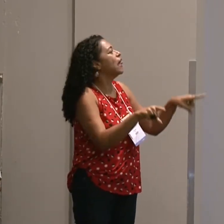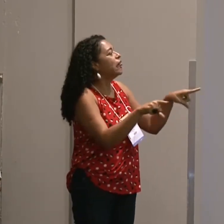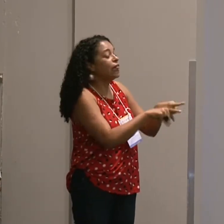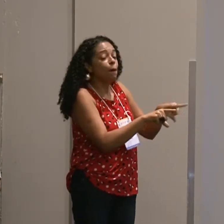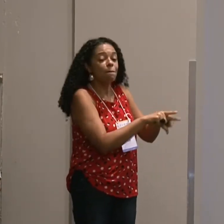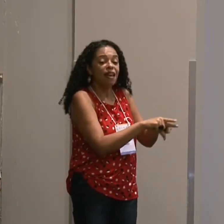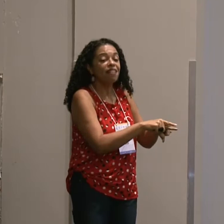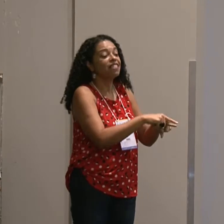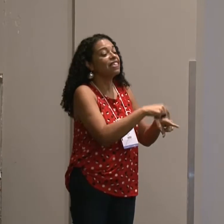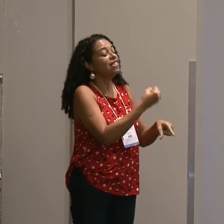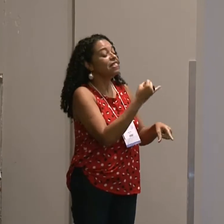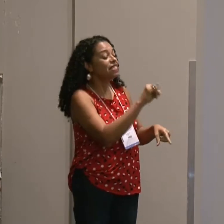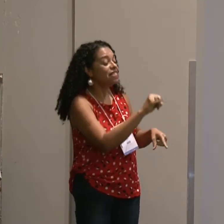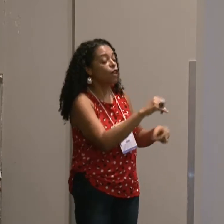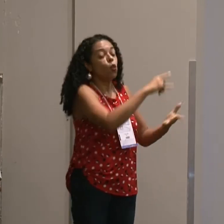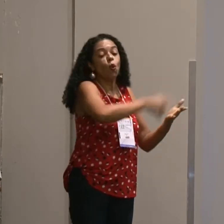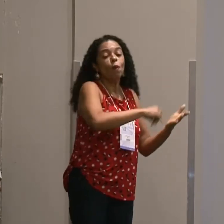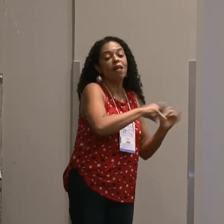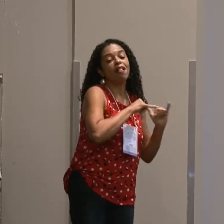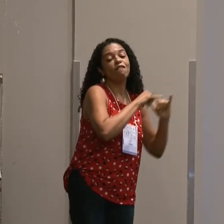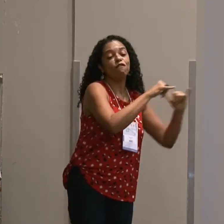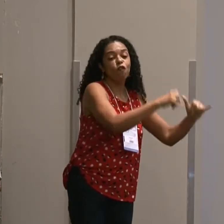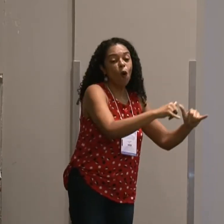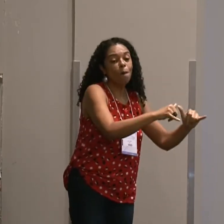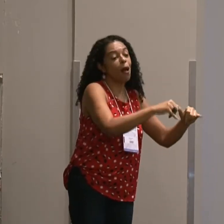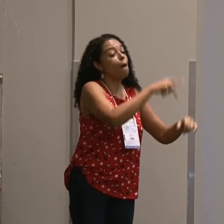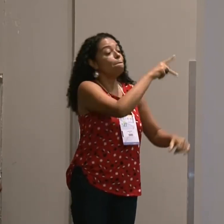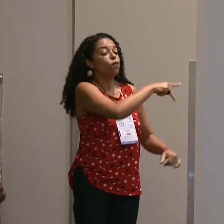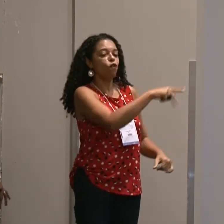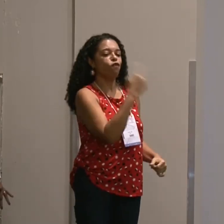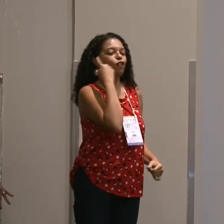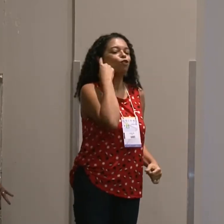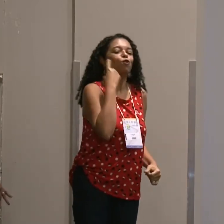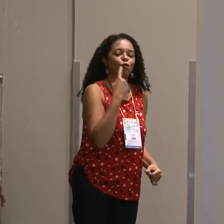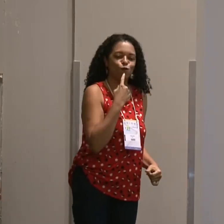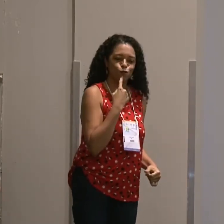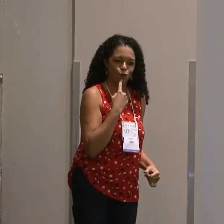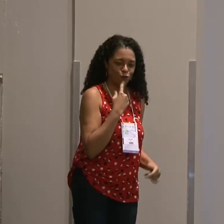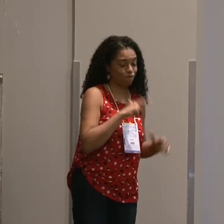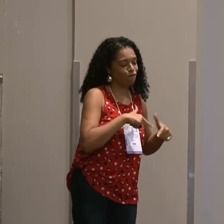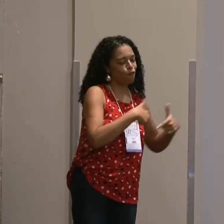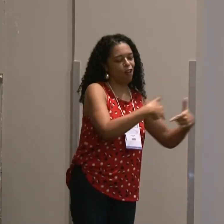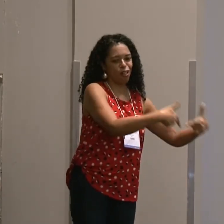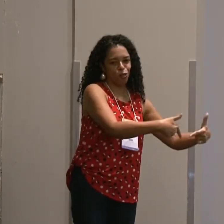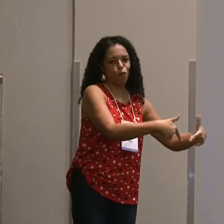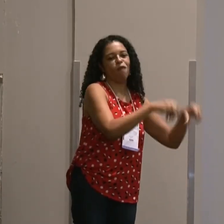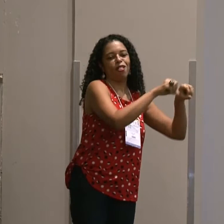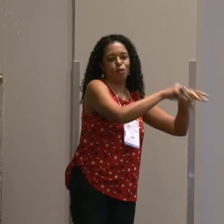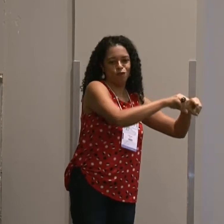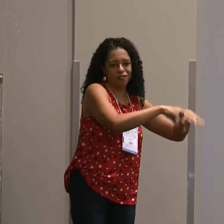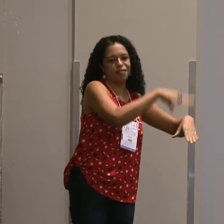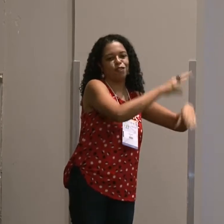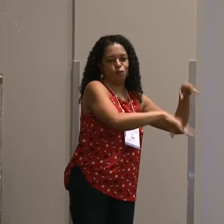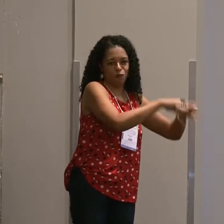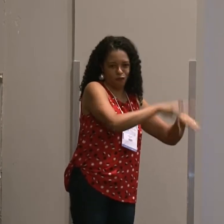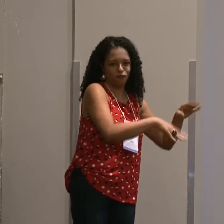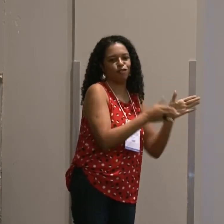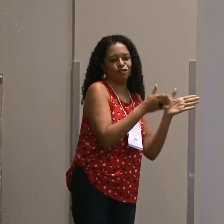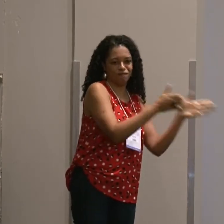se esse documento mostra informações sobre os professores surdos, a atuação deles na